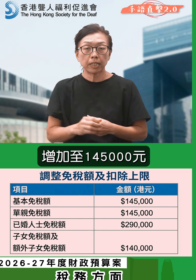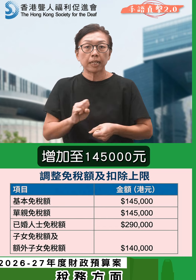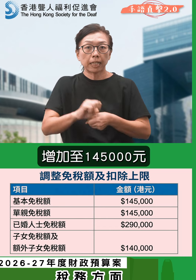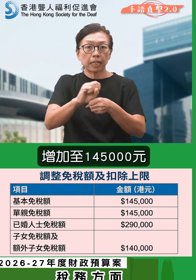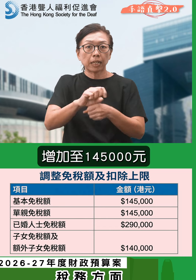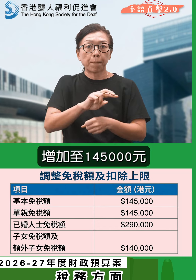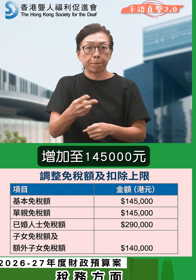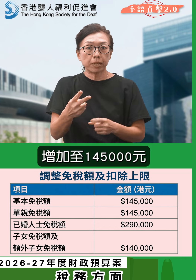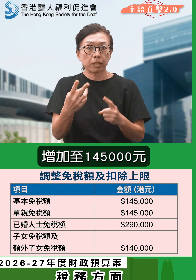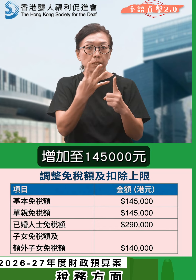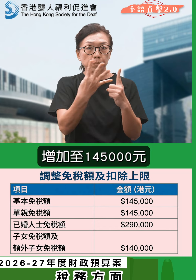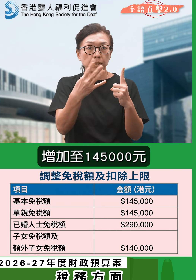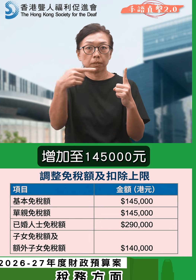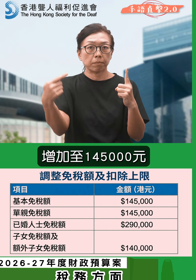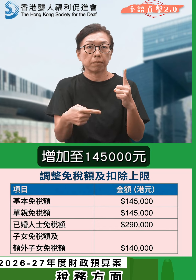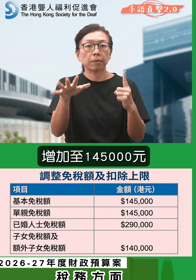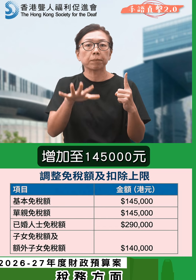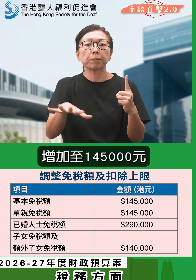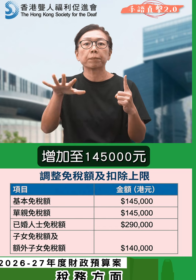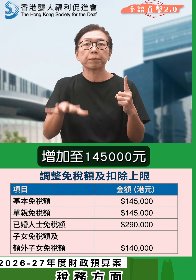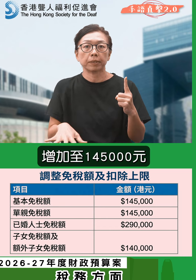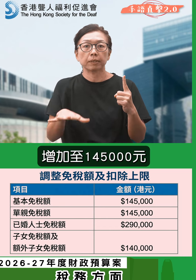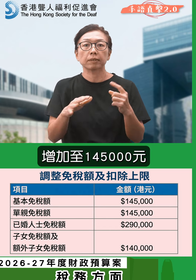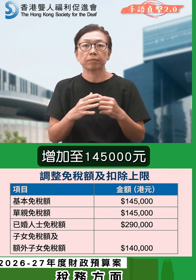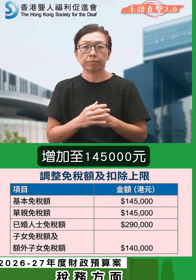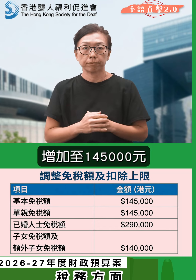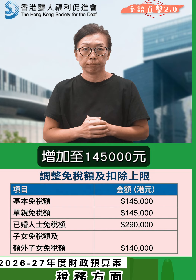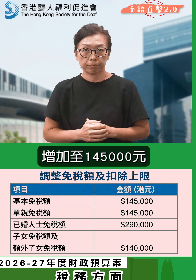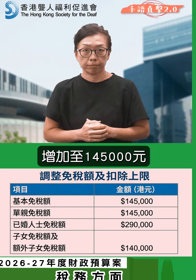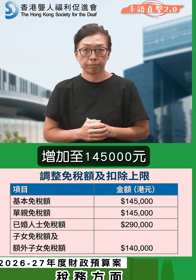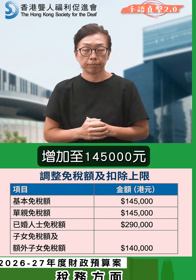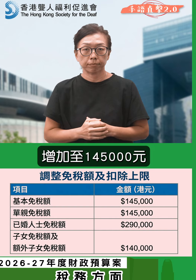增加至145000元，